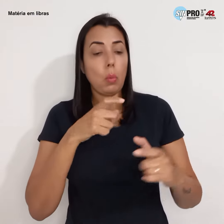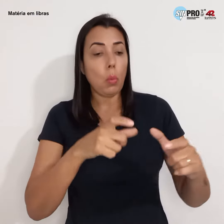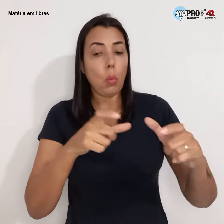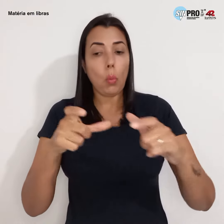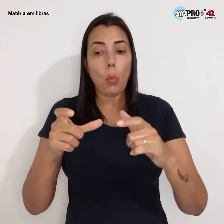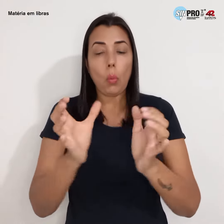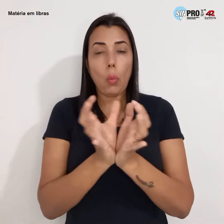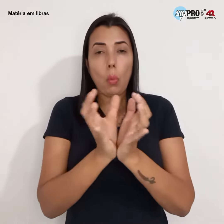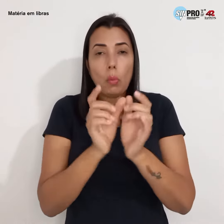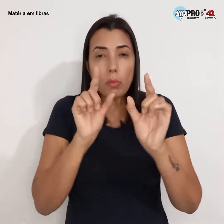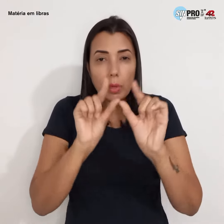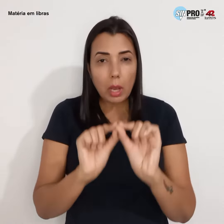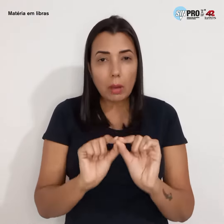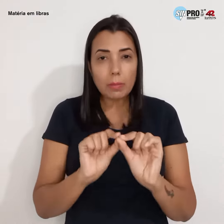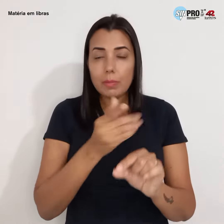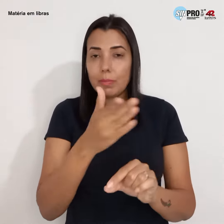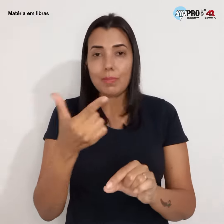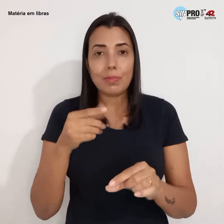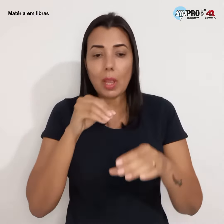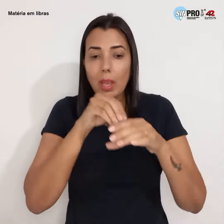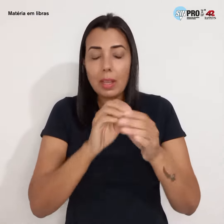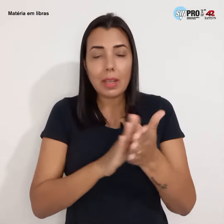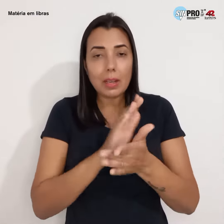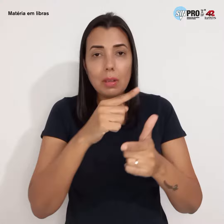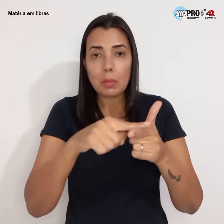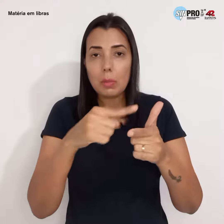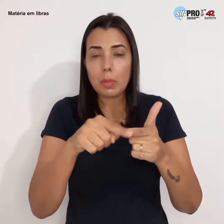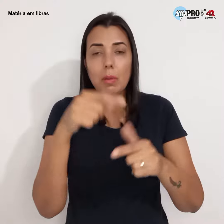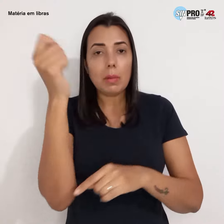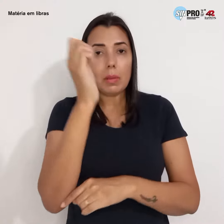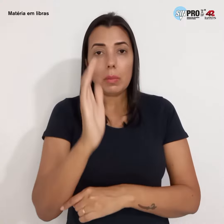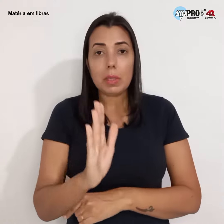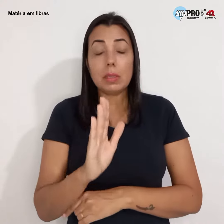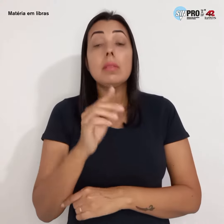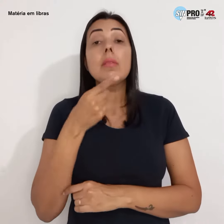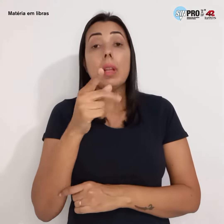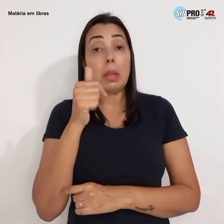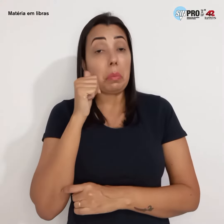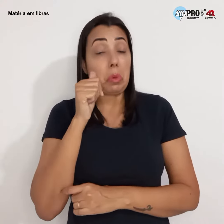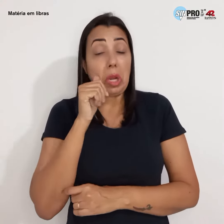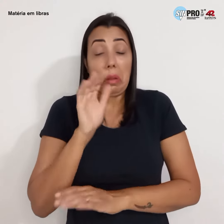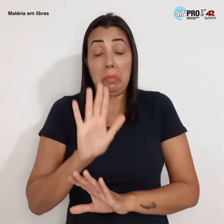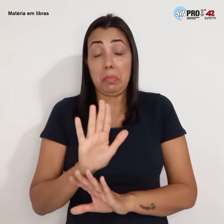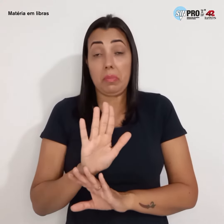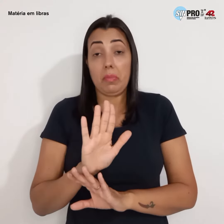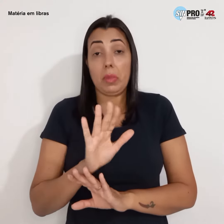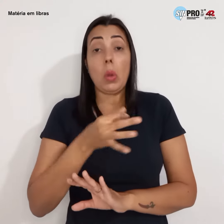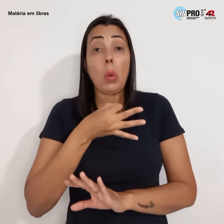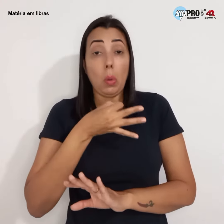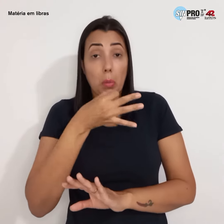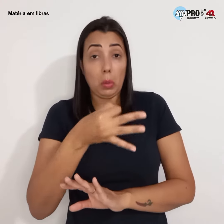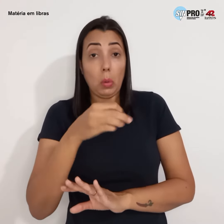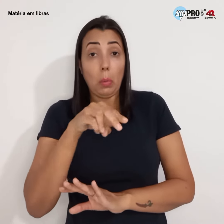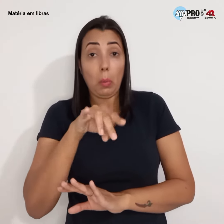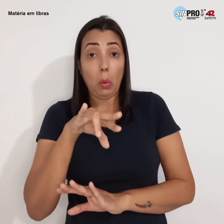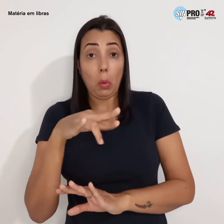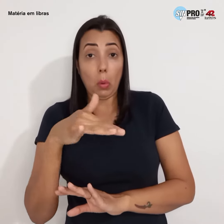cercadinho é limitado e nele não cabem os problemas do Brasil. Que dirá das mulheres? Comentou Mônica